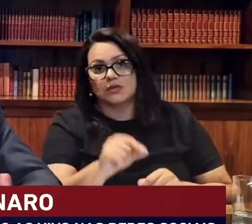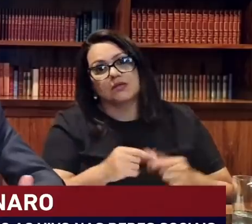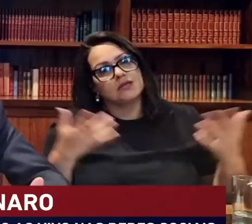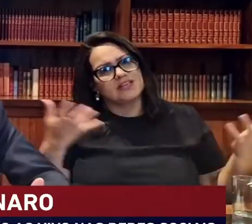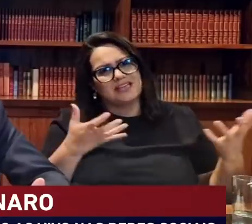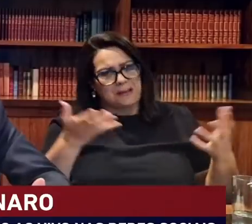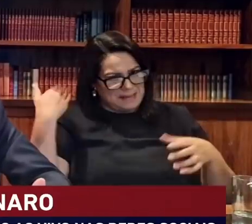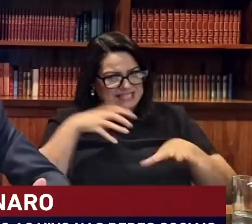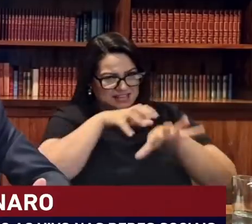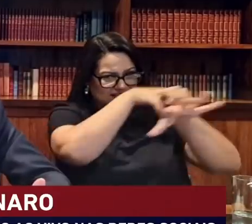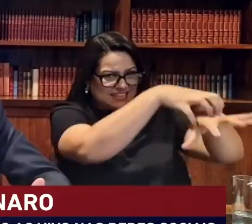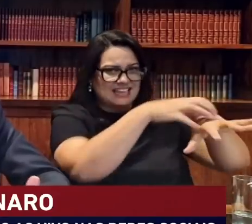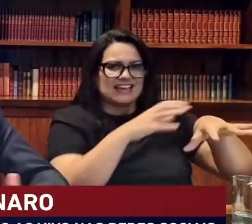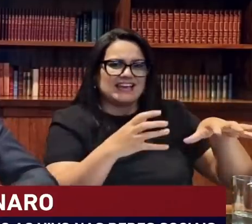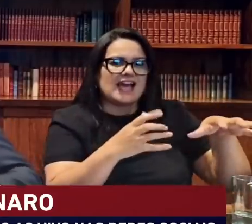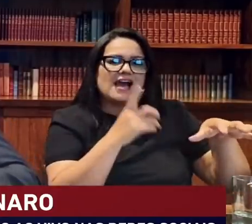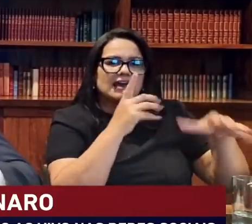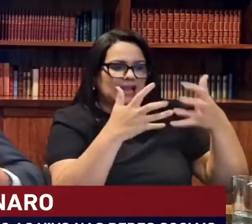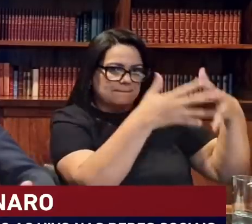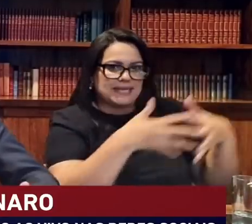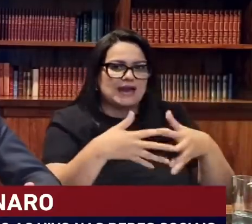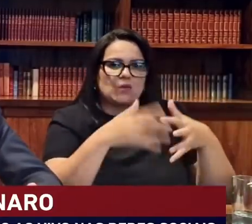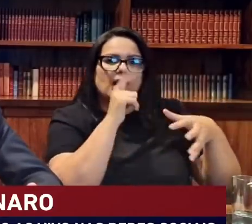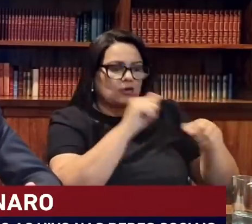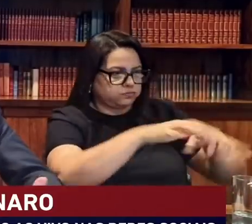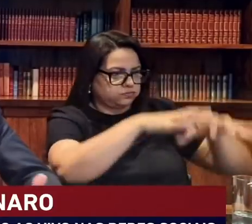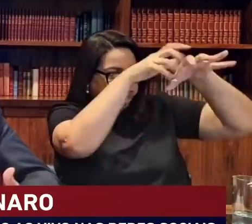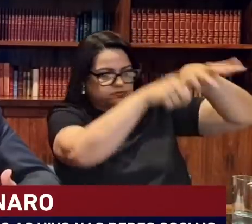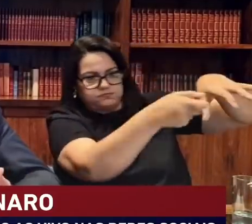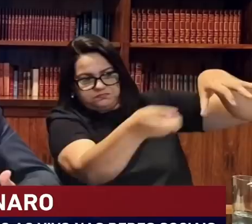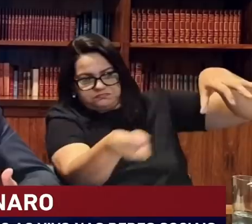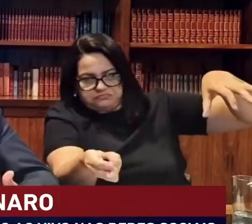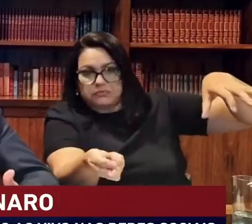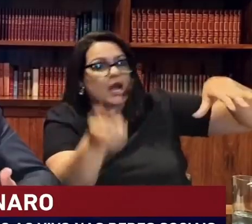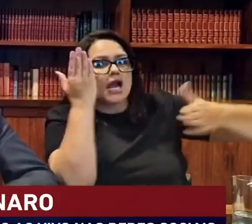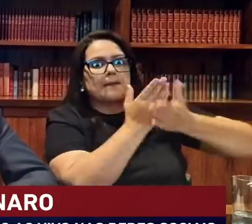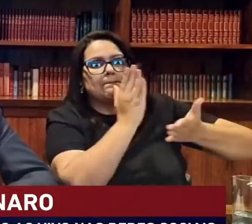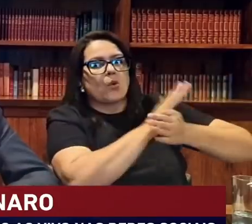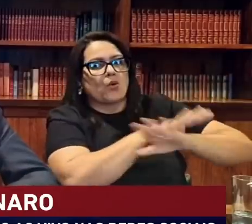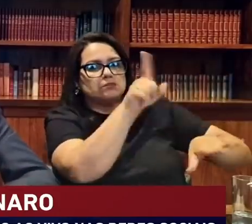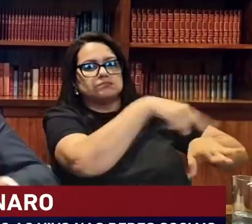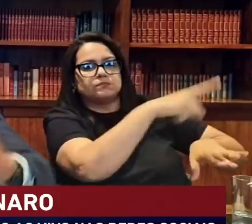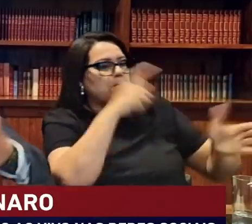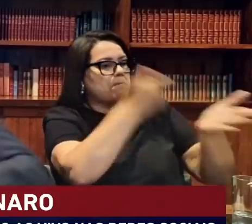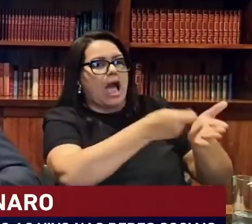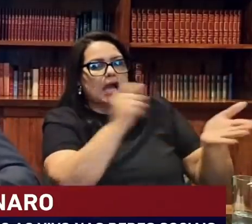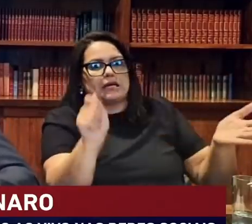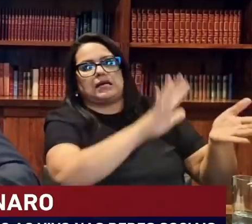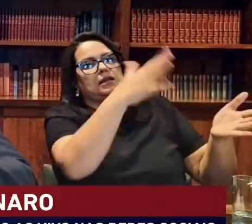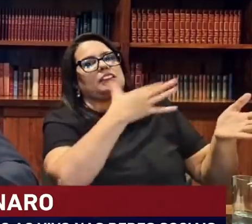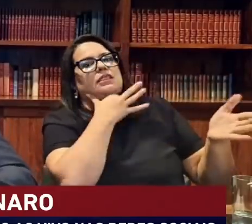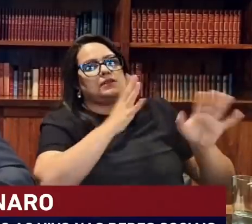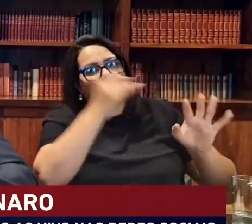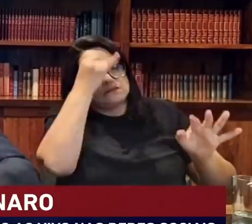carro-pipa do circuito. Tá? E isso aí é menos despesa, e menos despesa para nós,